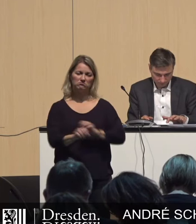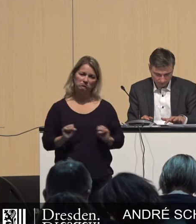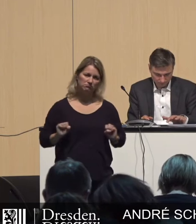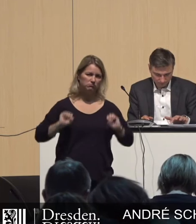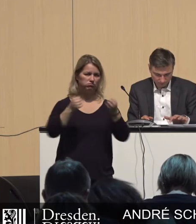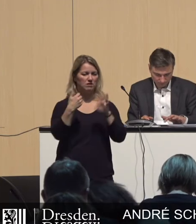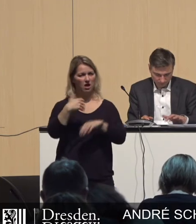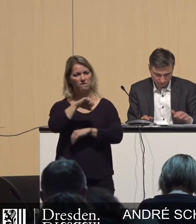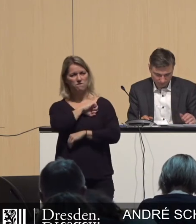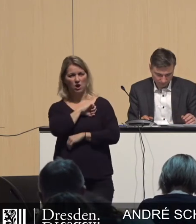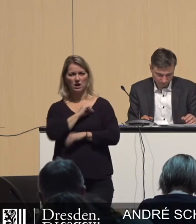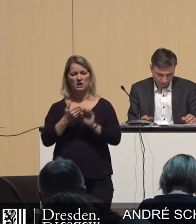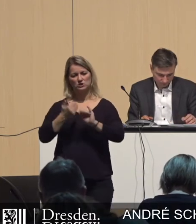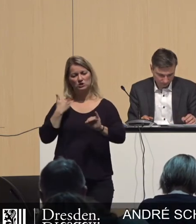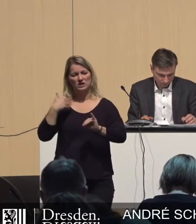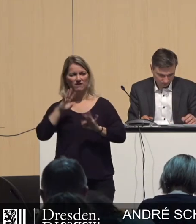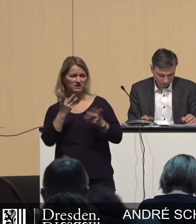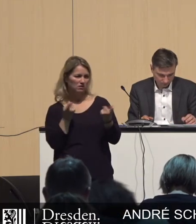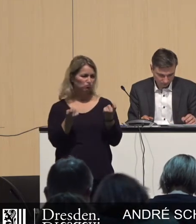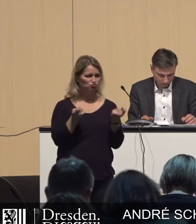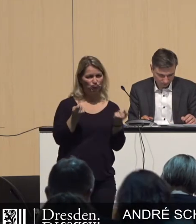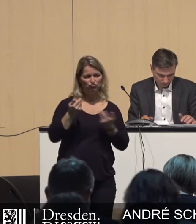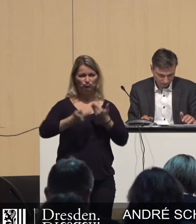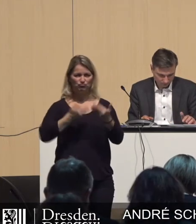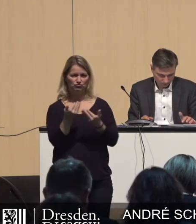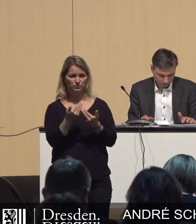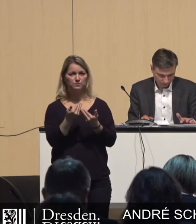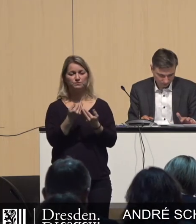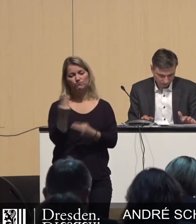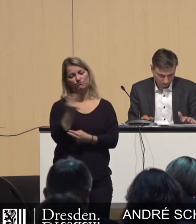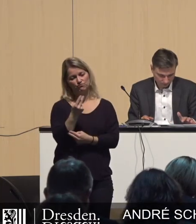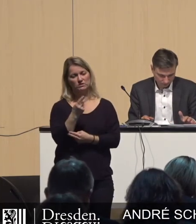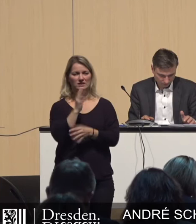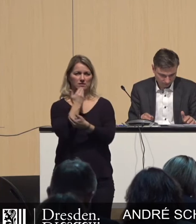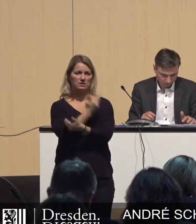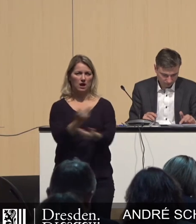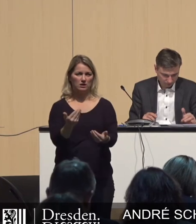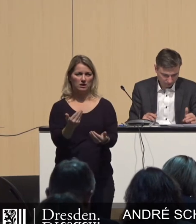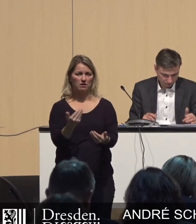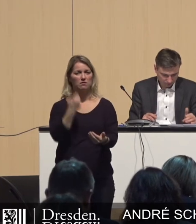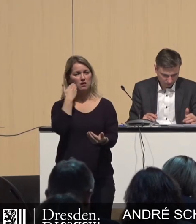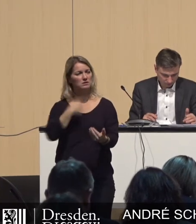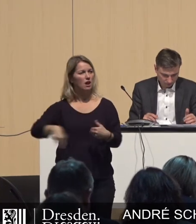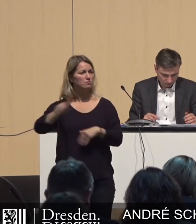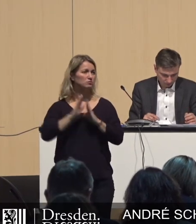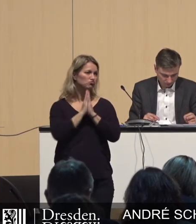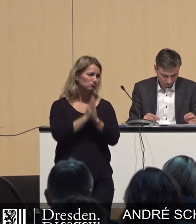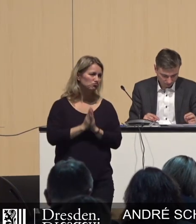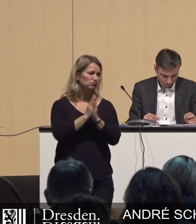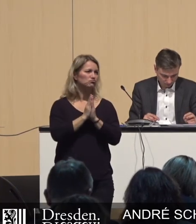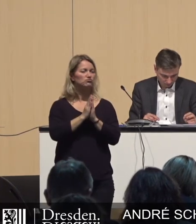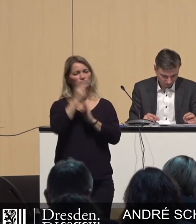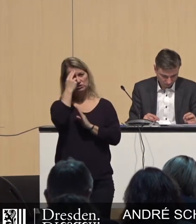den vergangenen Monaten moderiert und bewältigt haben. Vielen Dank an dieser Stelle und ich bitte um Zustimmung